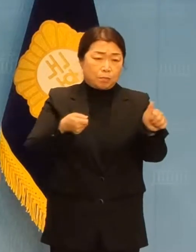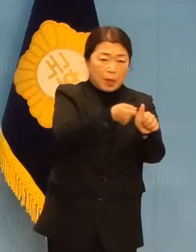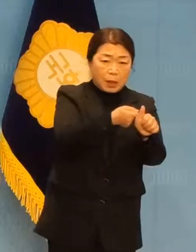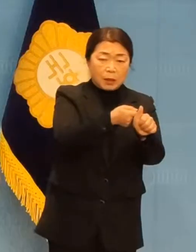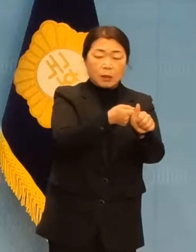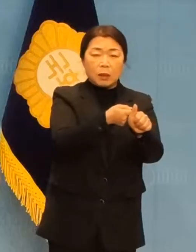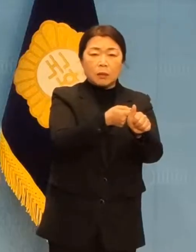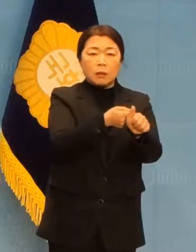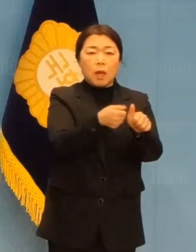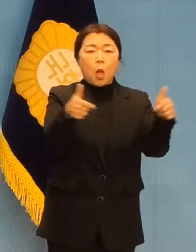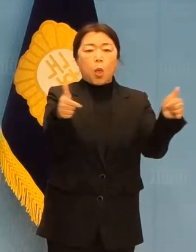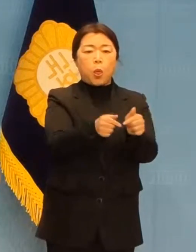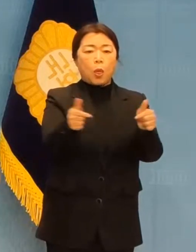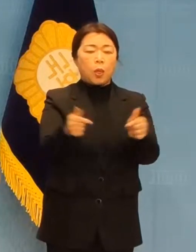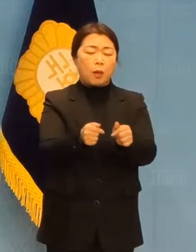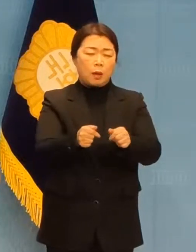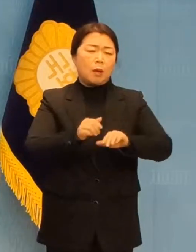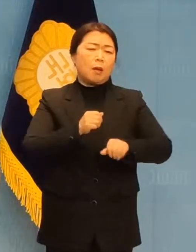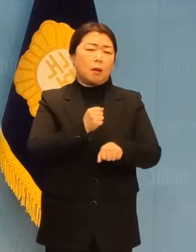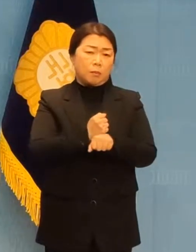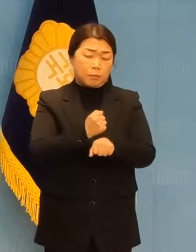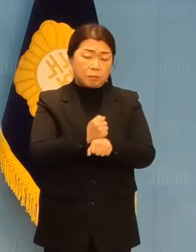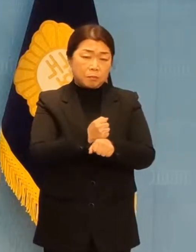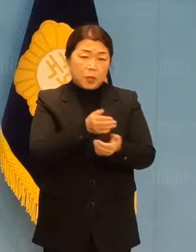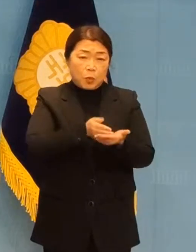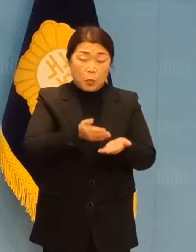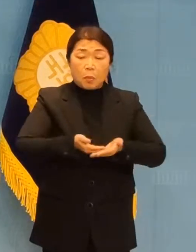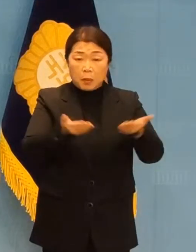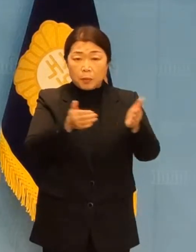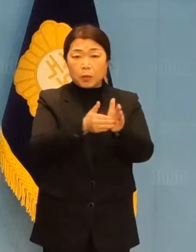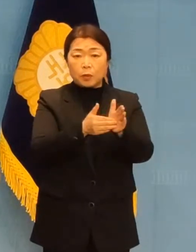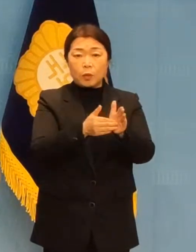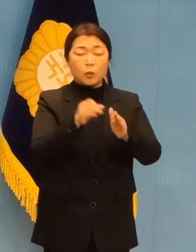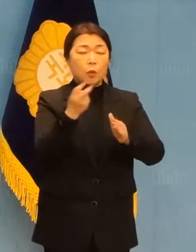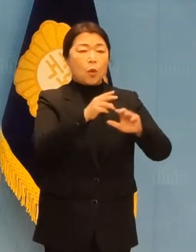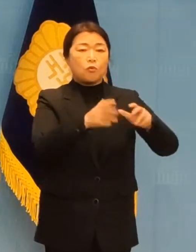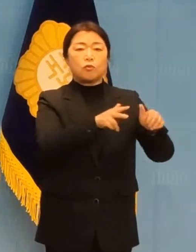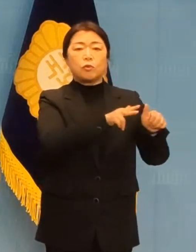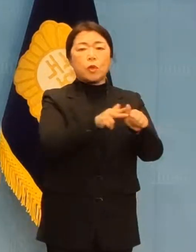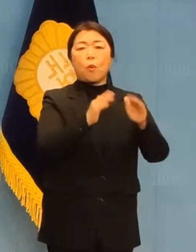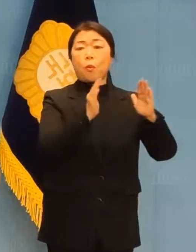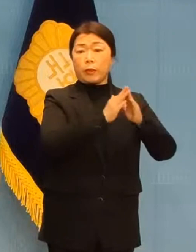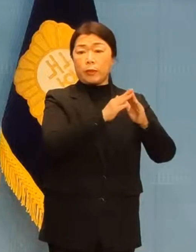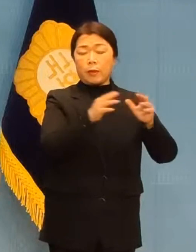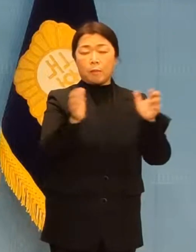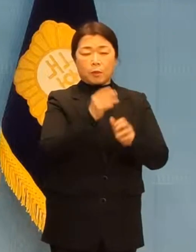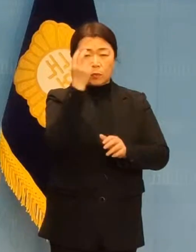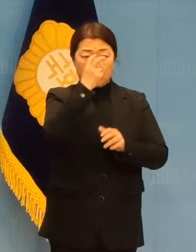유포하였고, 대테러 주무부처인 국정원은 당시 합동조사팀을